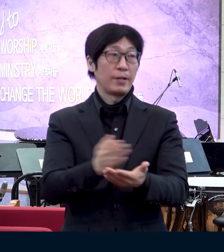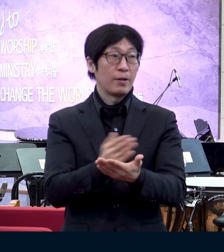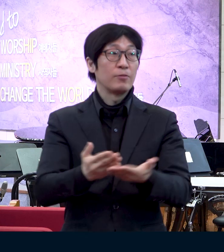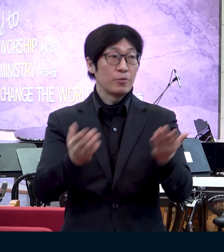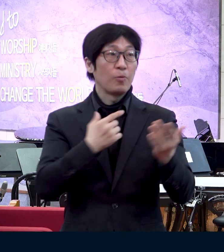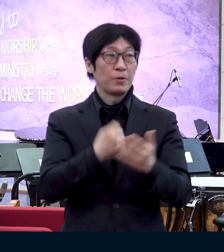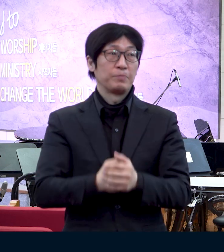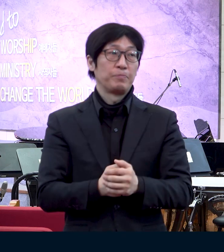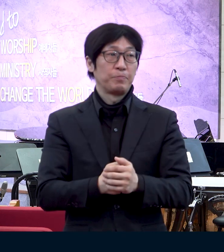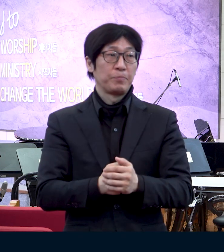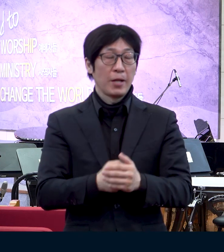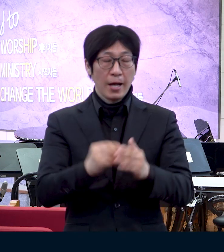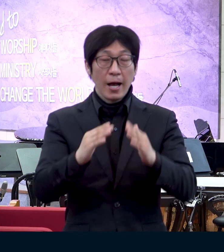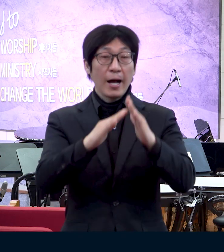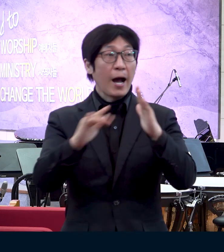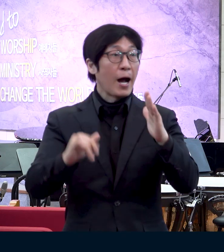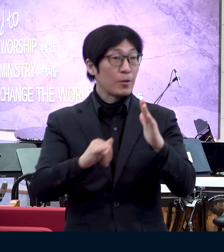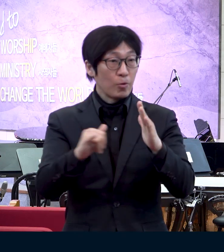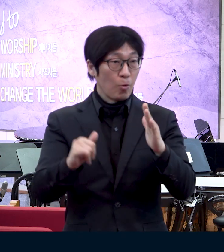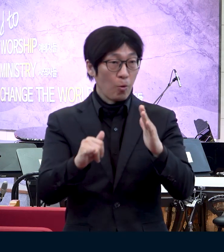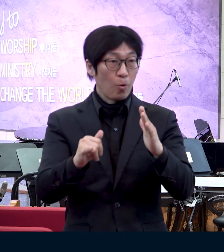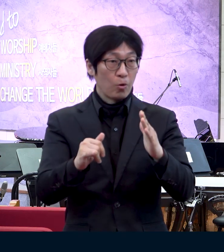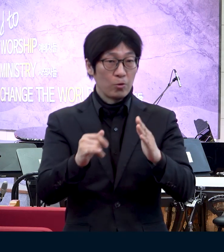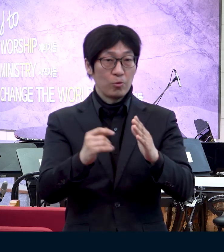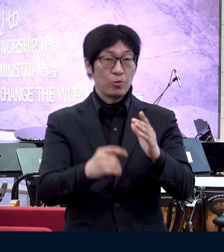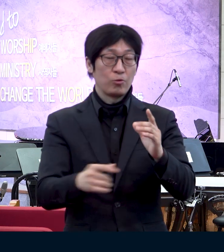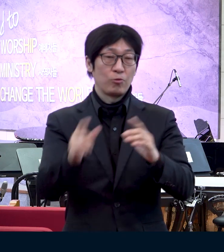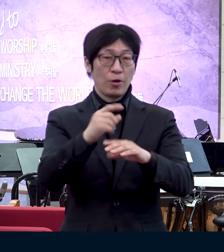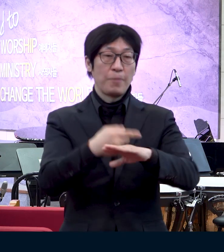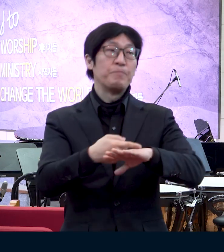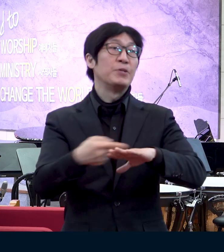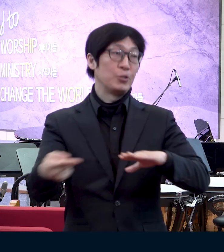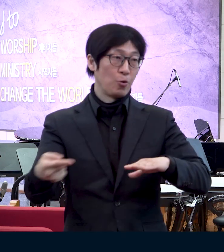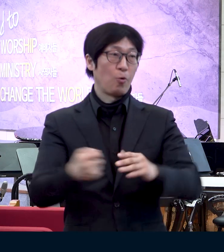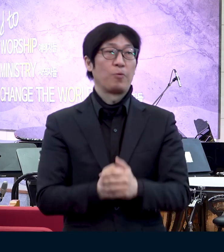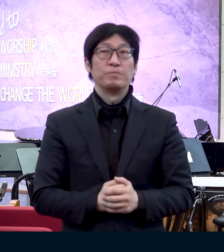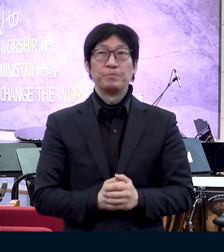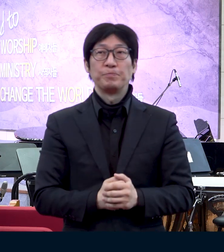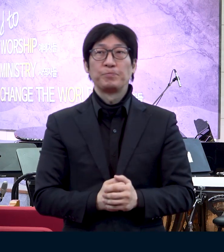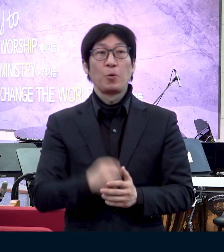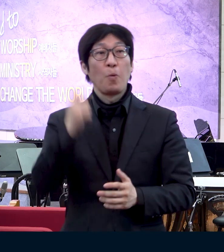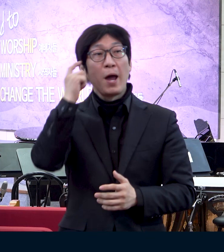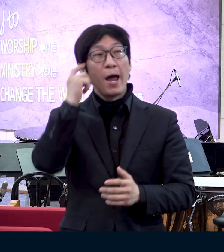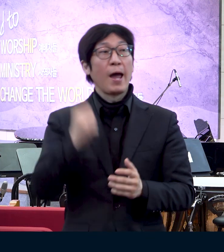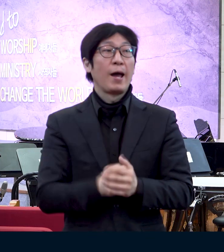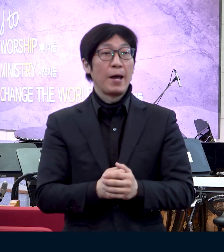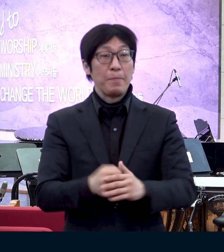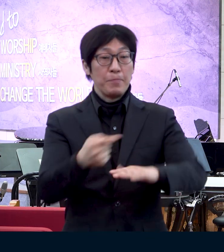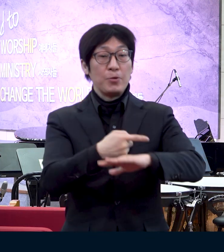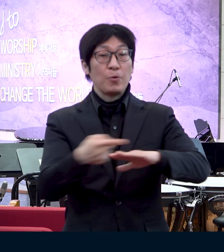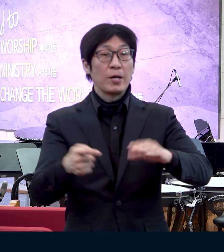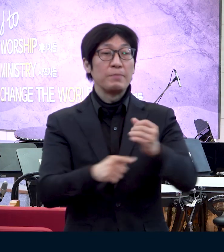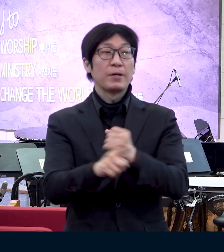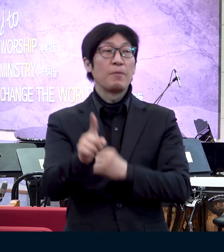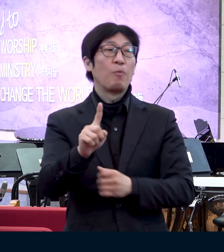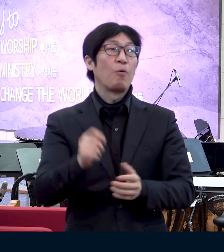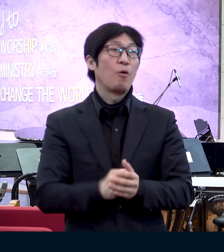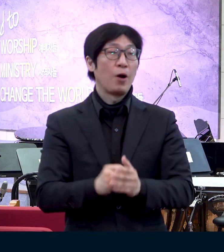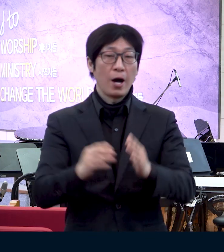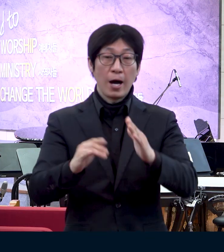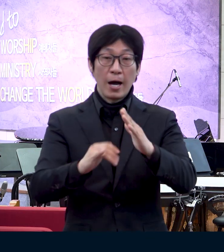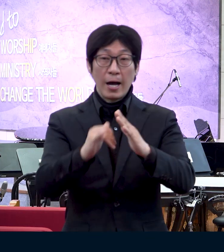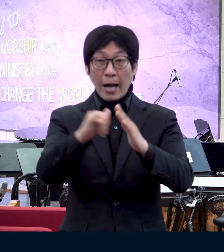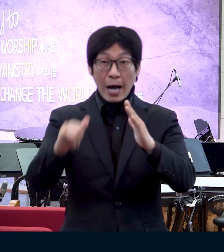말하면 가족 그리고 민족 이렇게 말할 수 있습니다. 왜냐하면 결국 민족이라는 게 뭐예요?